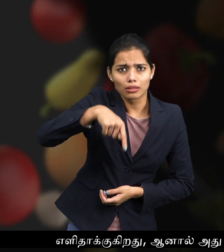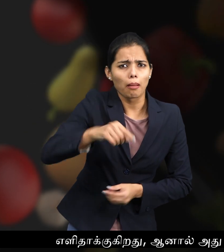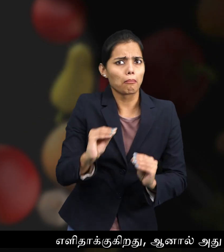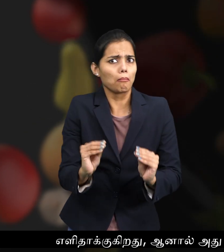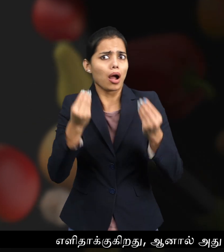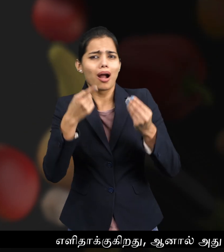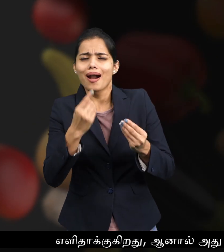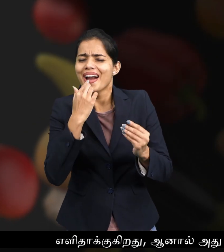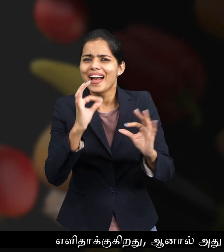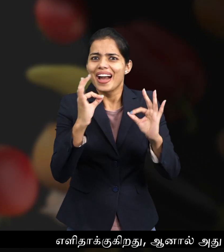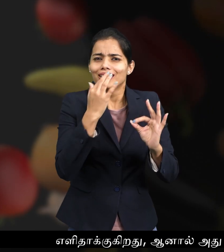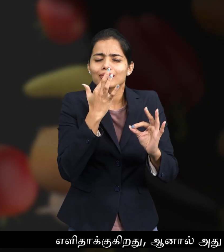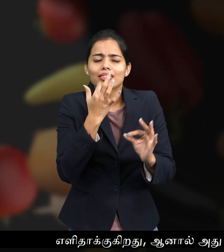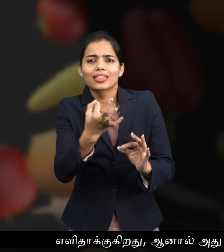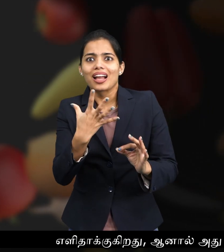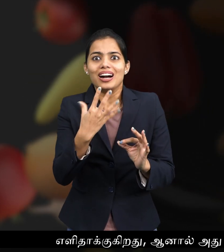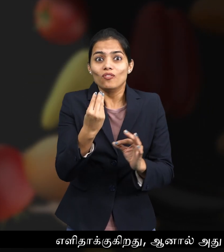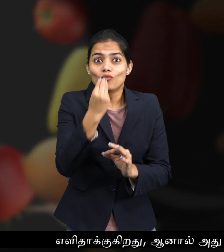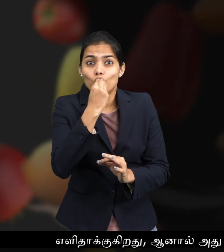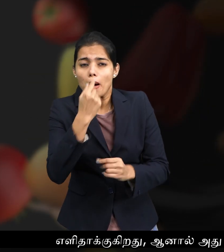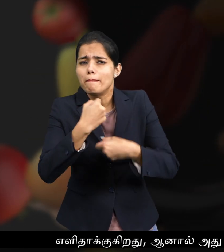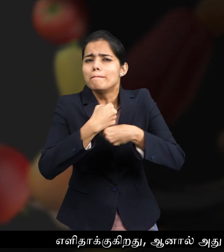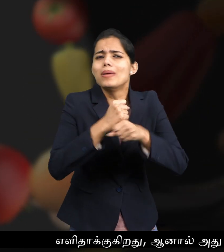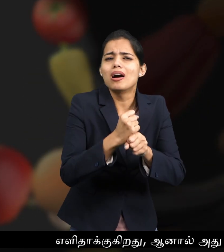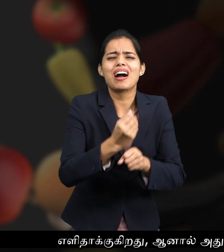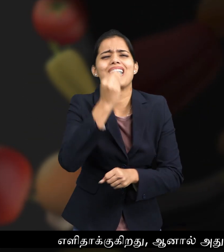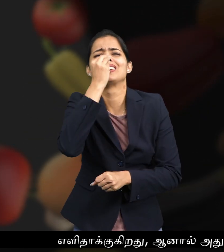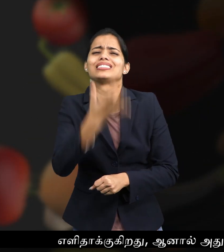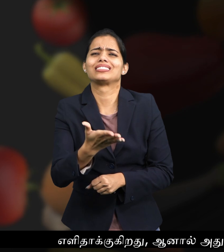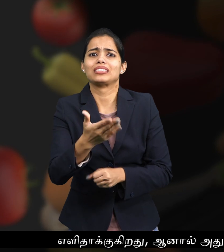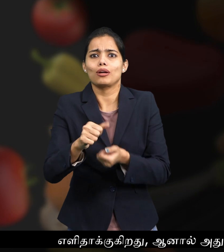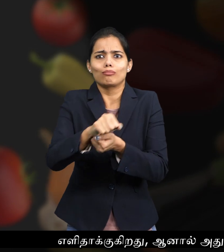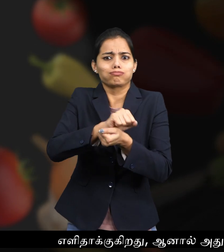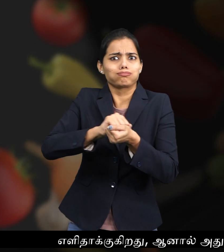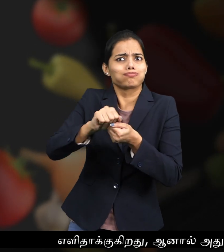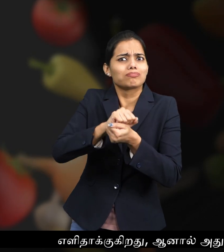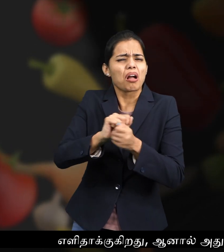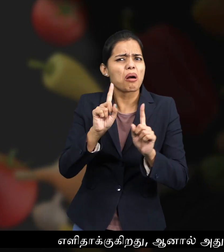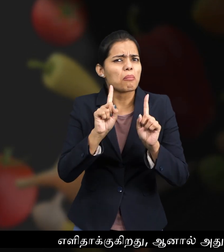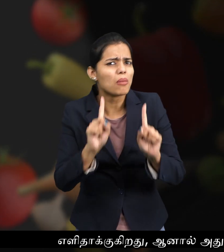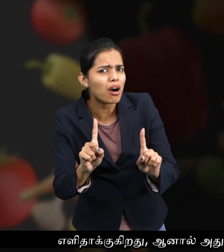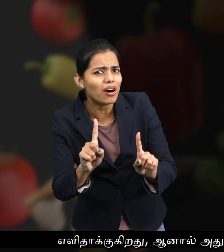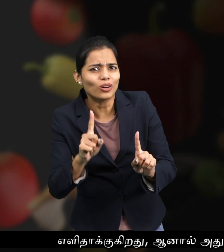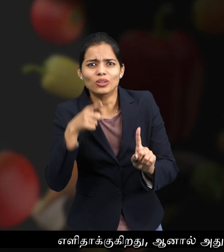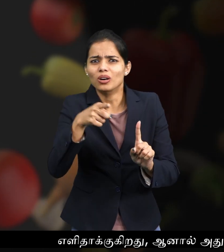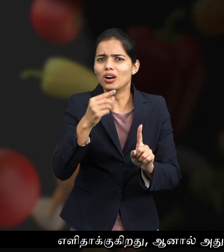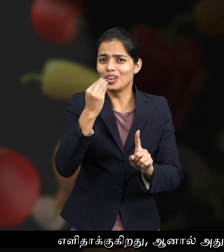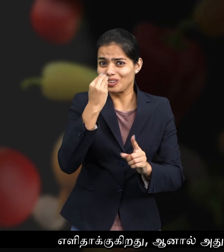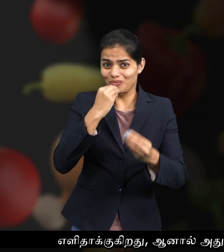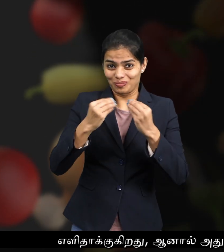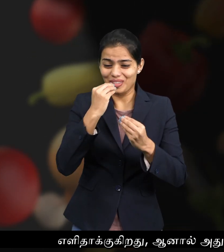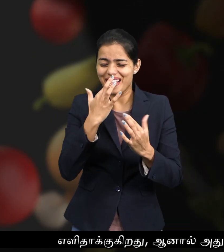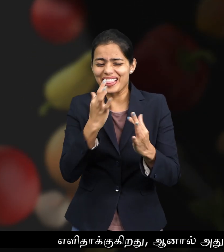சமைப்பது உணவின் சுவையை மேம்படுத்துகிறது மற்றும் செரிமானத்தை எளிதாக்குகிறது, ஆனால் அது சில ஊட்டச்சத்துக்களை